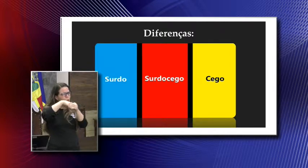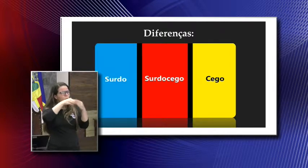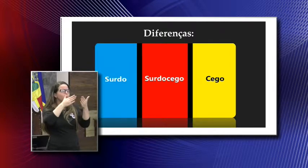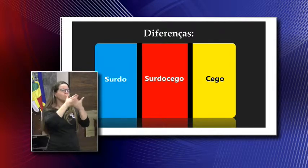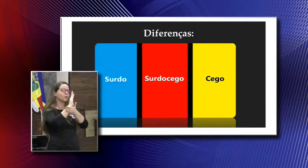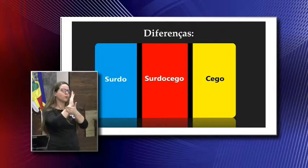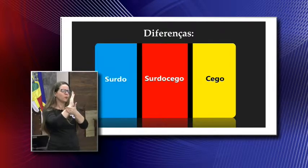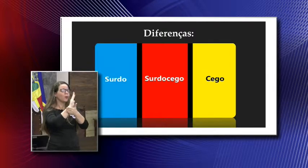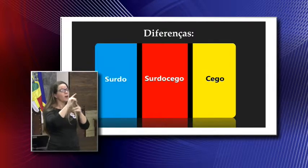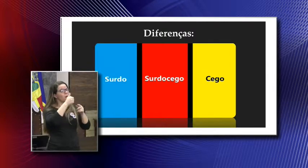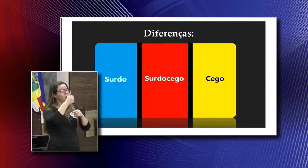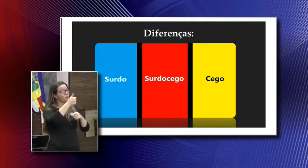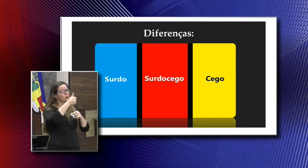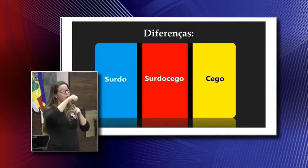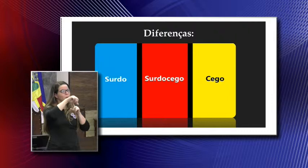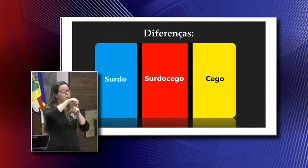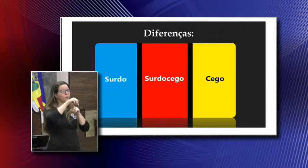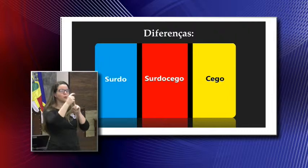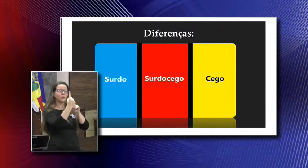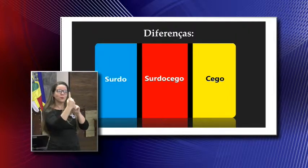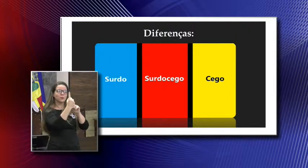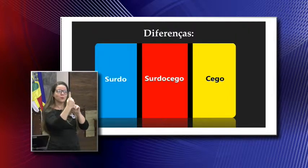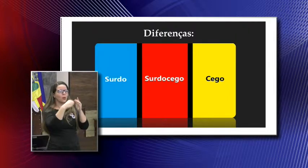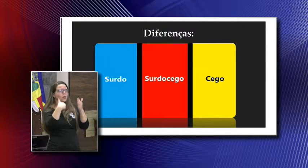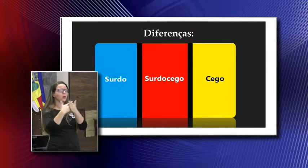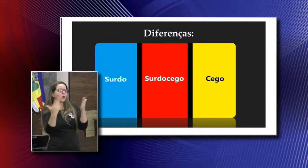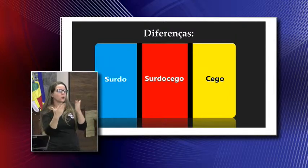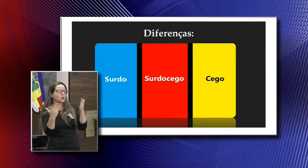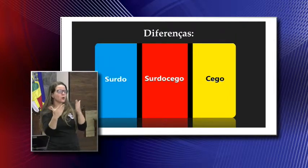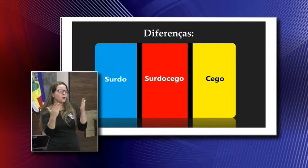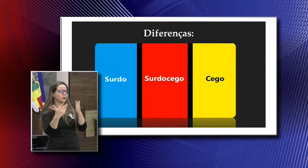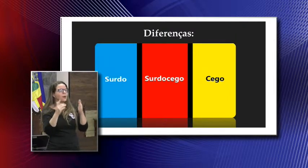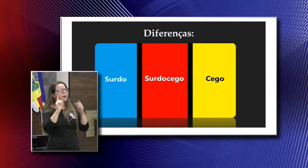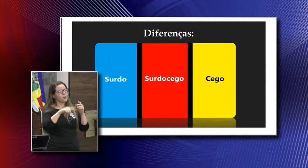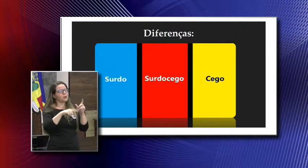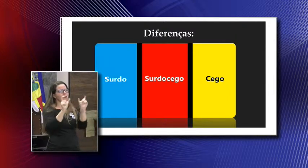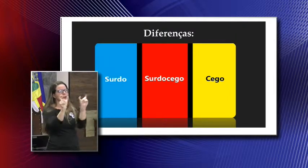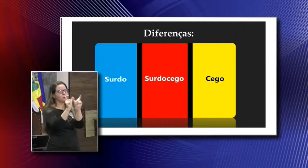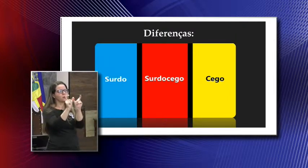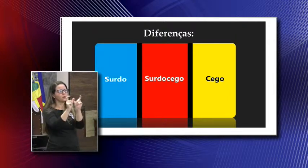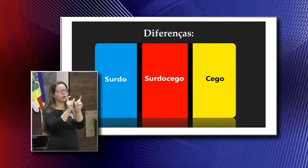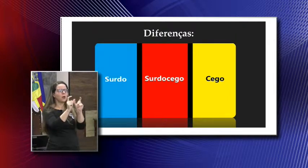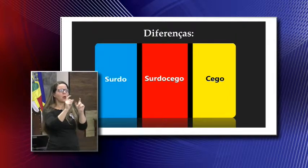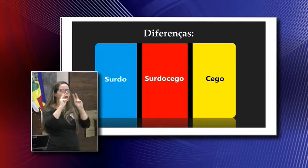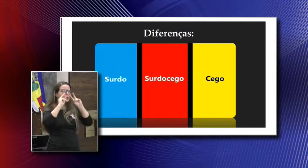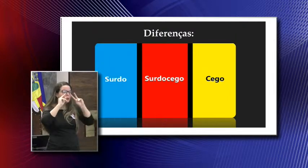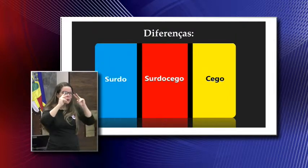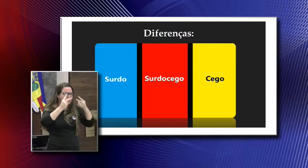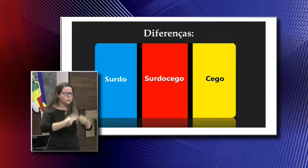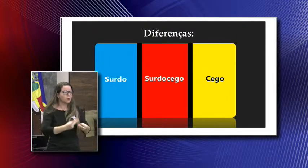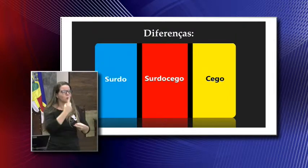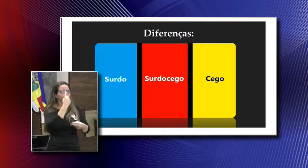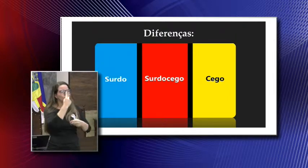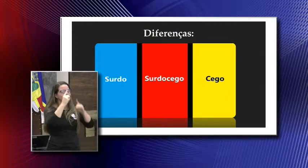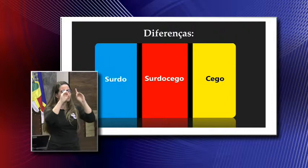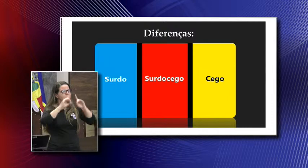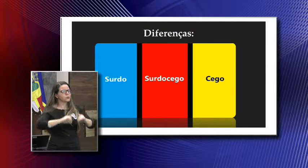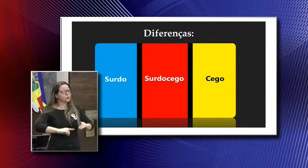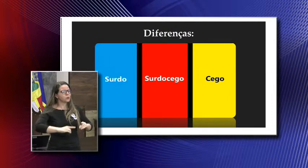como uma palavra única e não com o uso de hífen. Por quê? É a partir disso que você começa a construir políticas